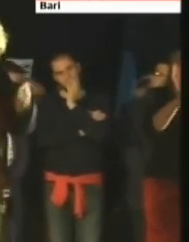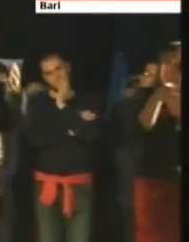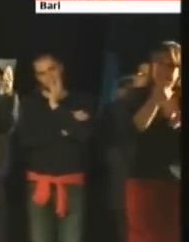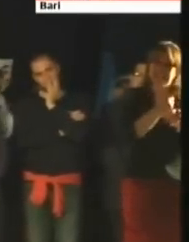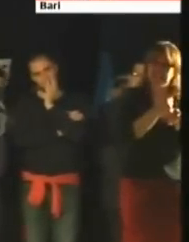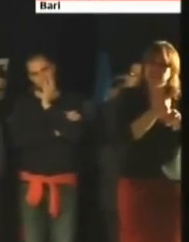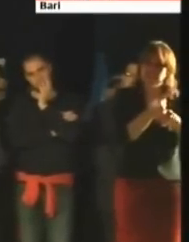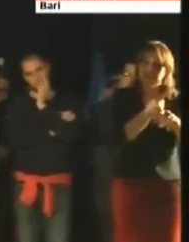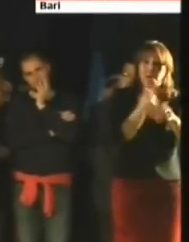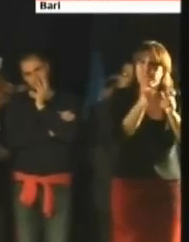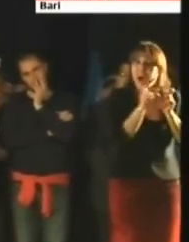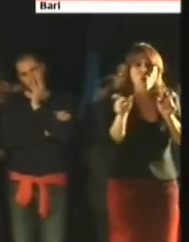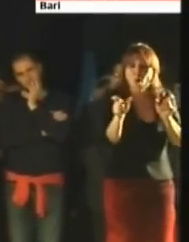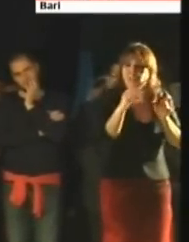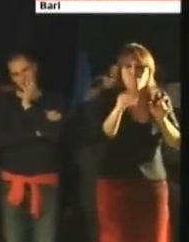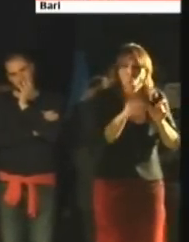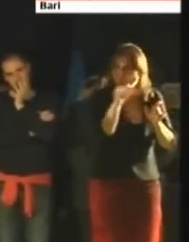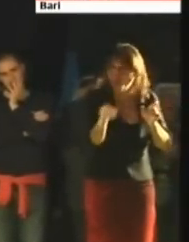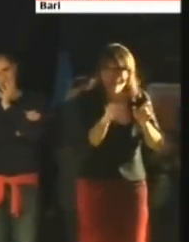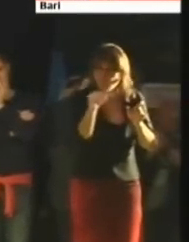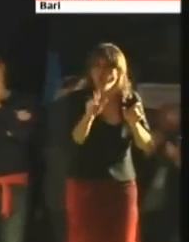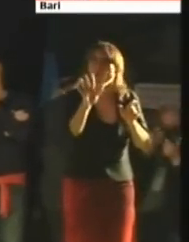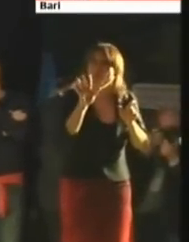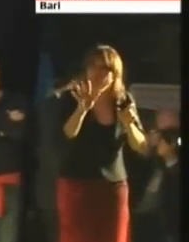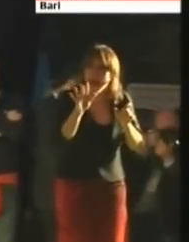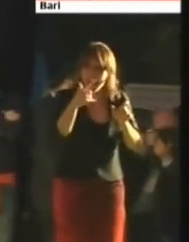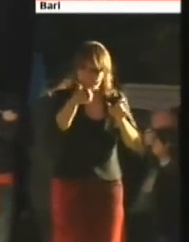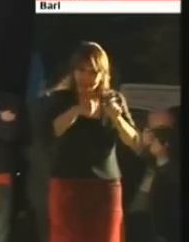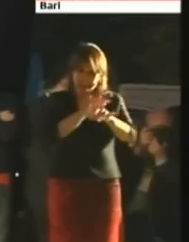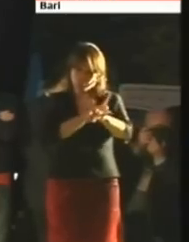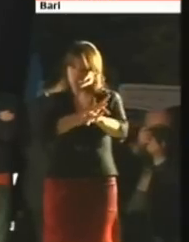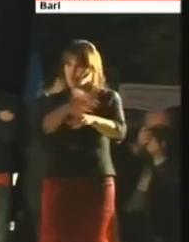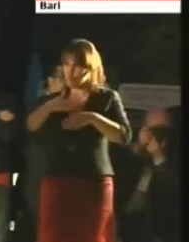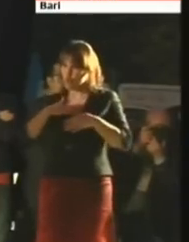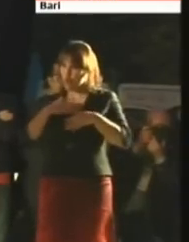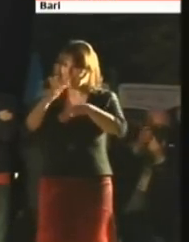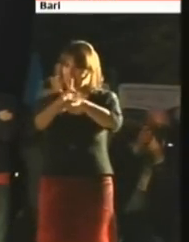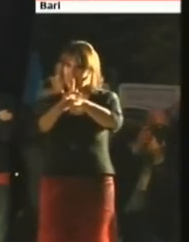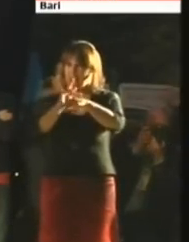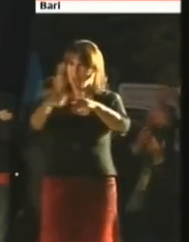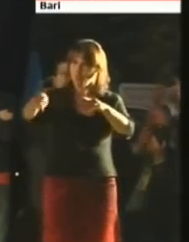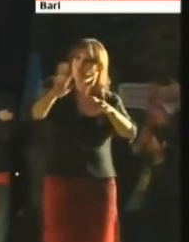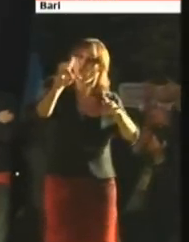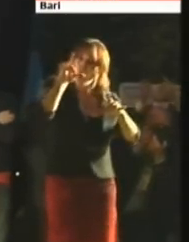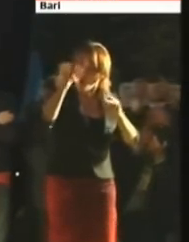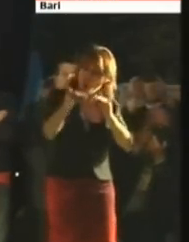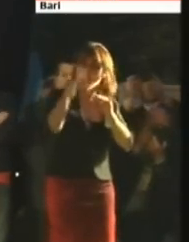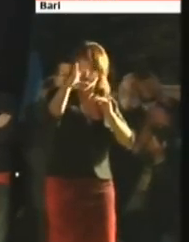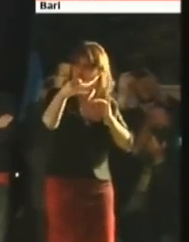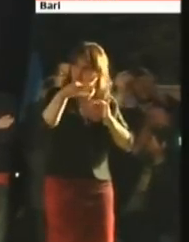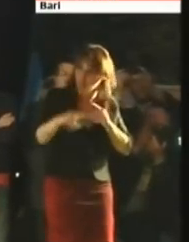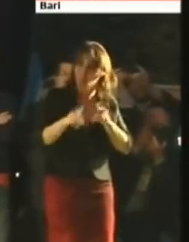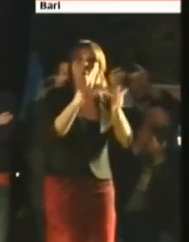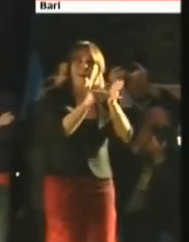riconoscere, perché non hai le parole, le emozioni tue e quelle degli altri. Infatti sono tutti così. I banchieri